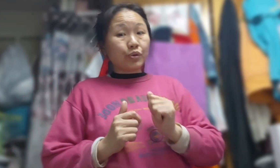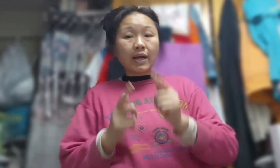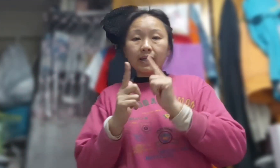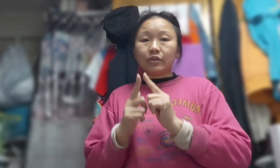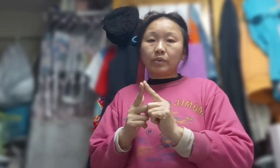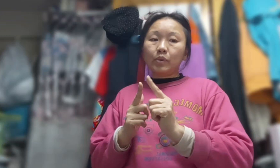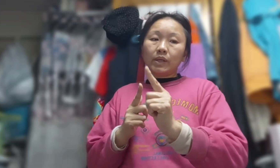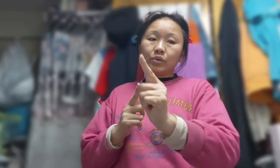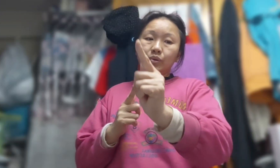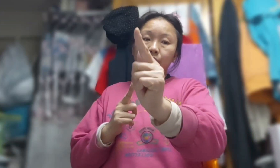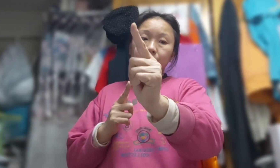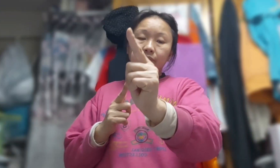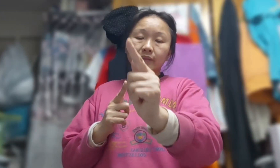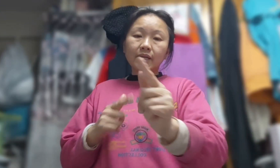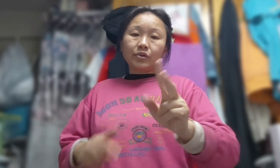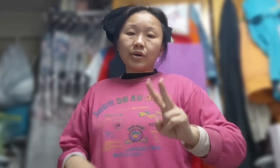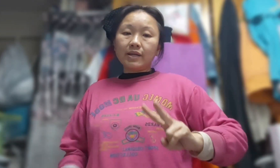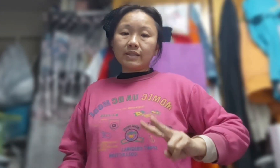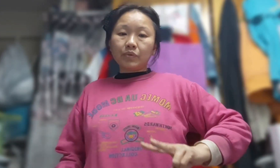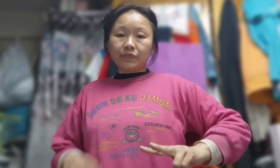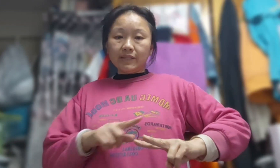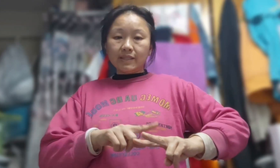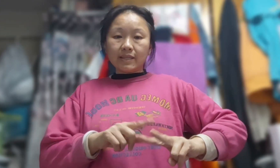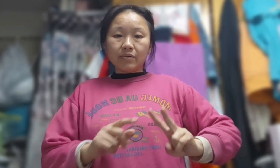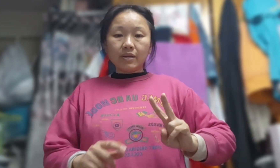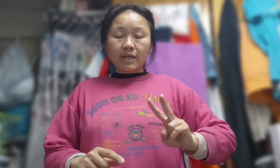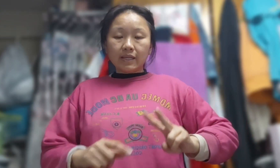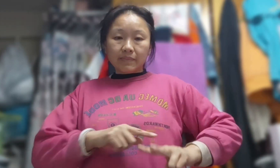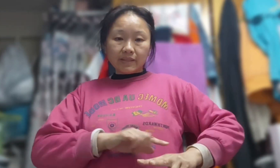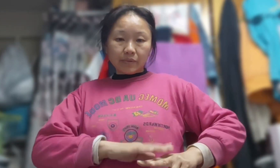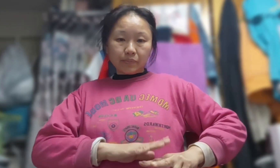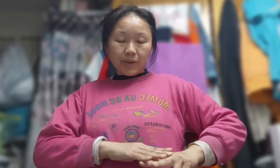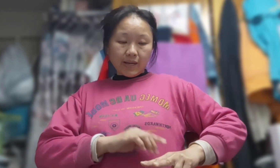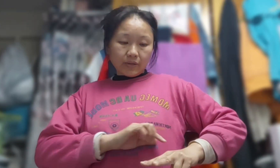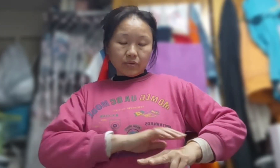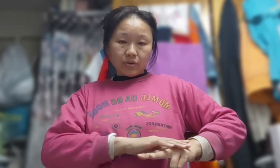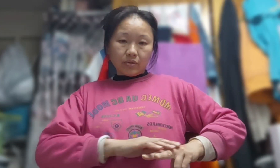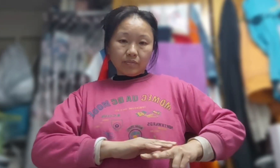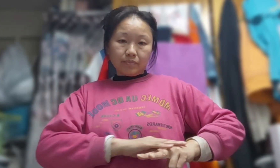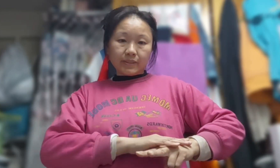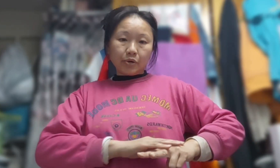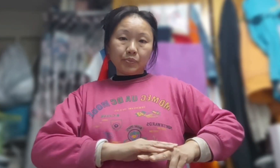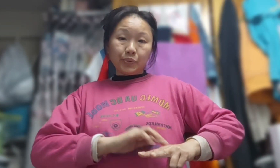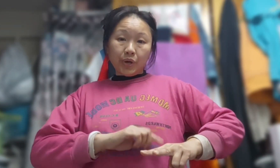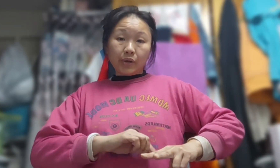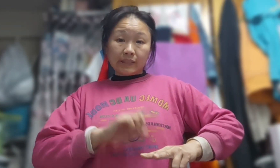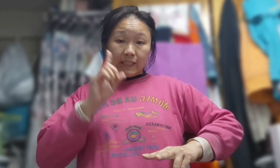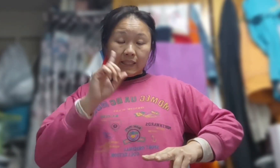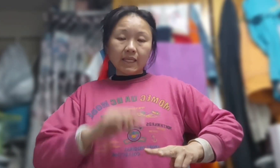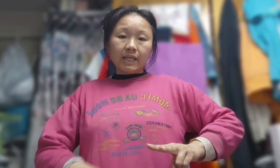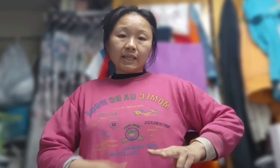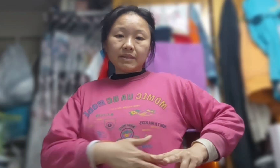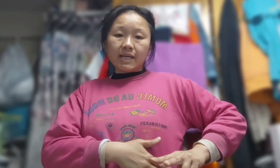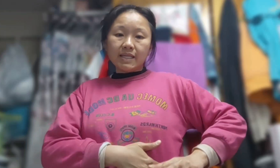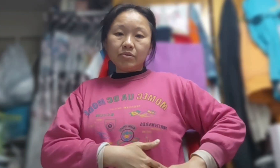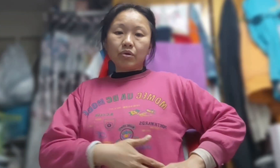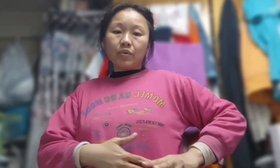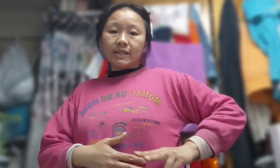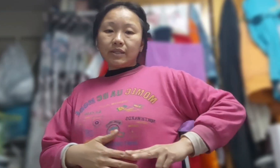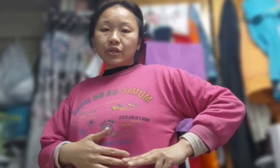就代表永遠。一樣咧就會 V 字手，咁咧就嗰個手背向天，咁就係腰個位置出